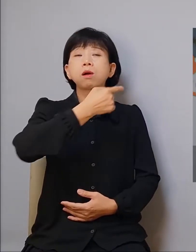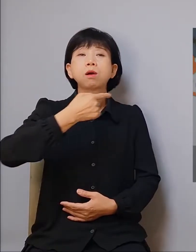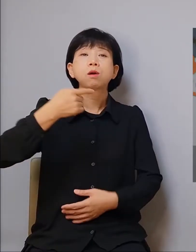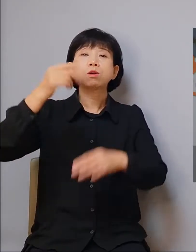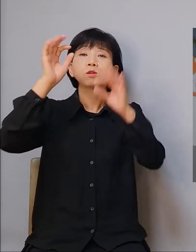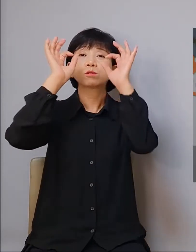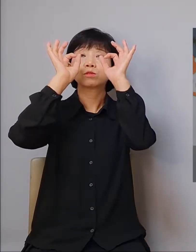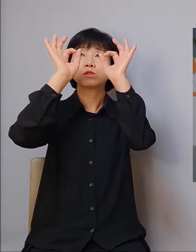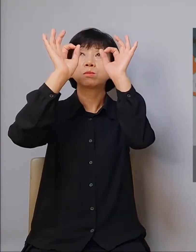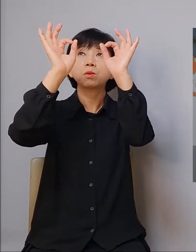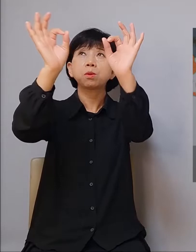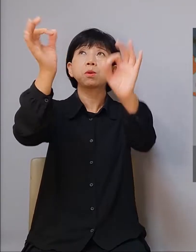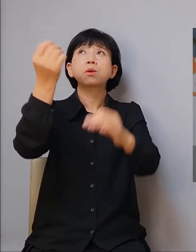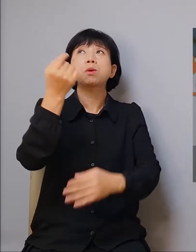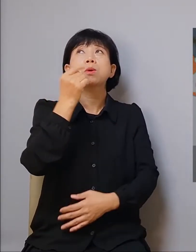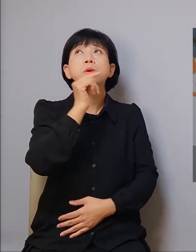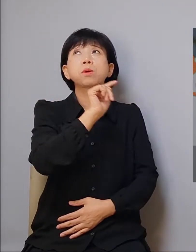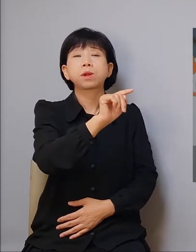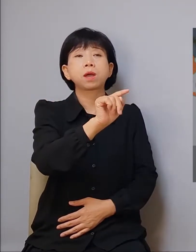주님의 얼굴